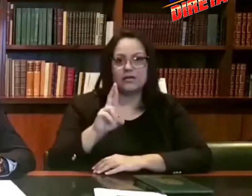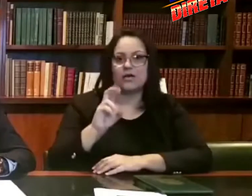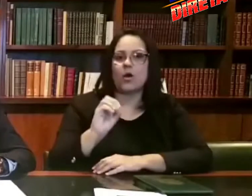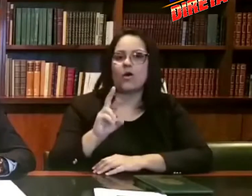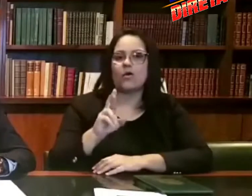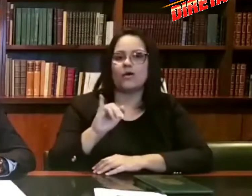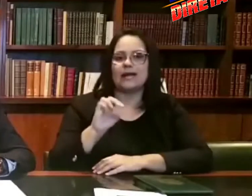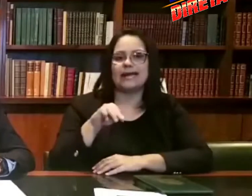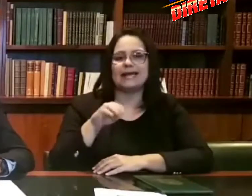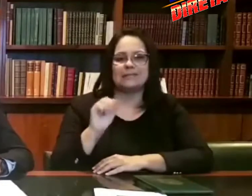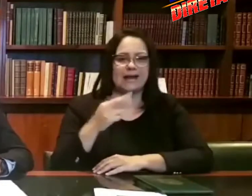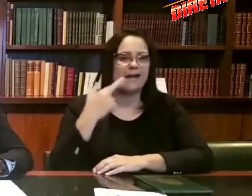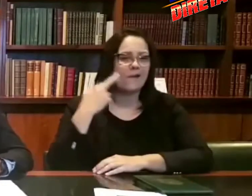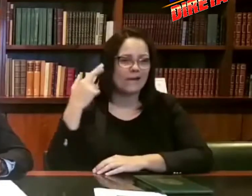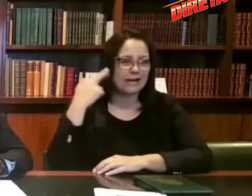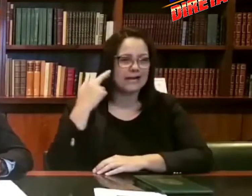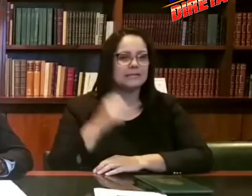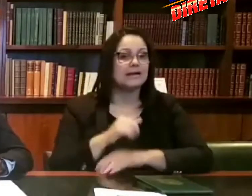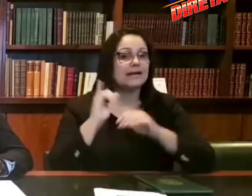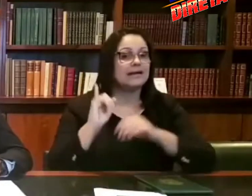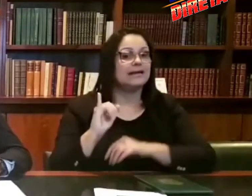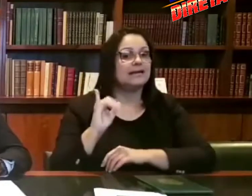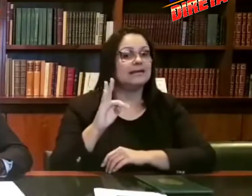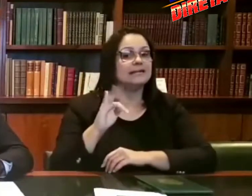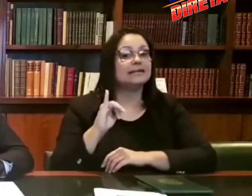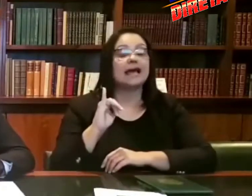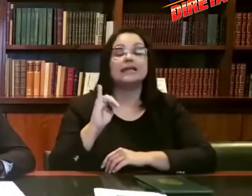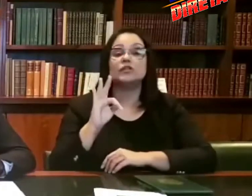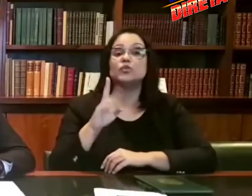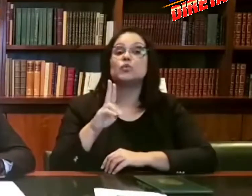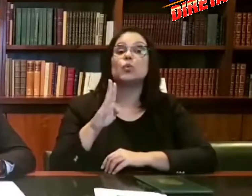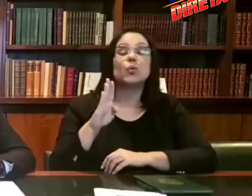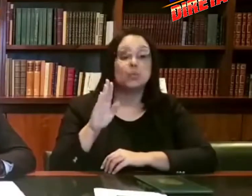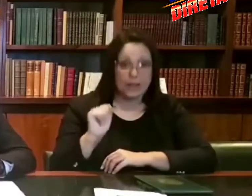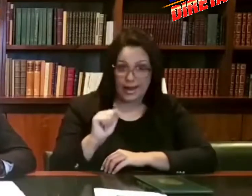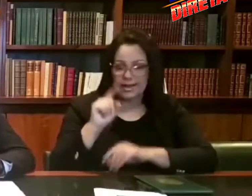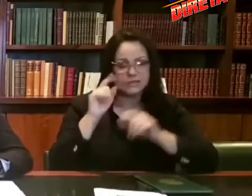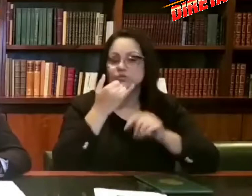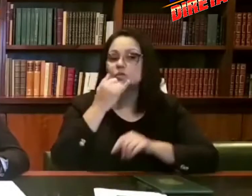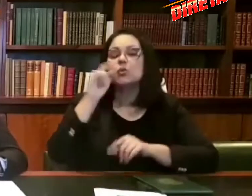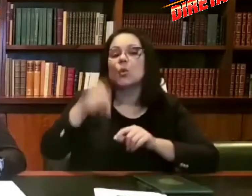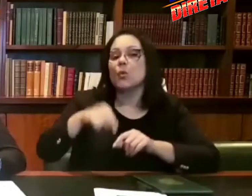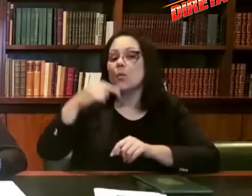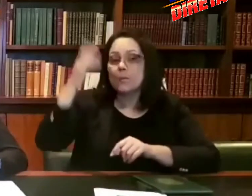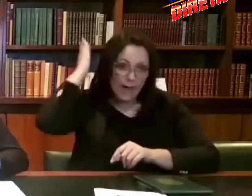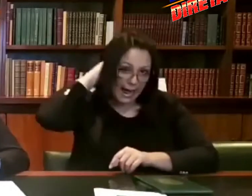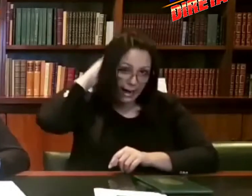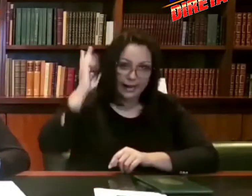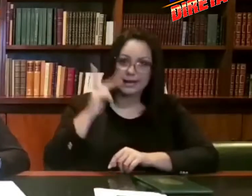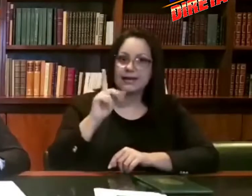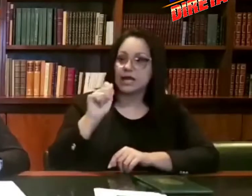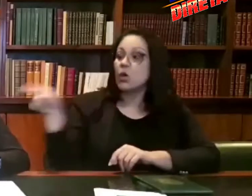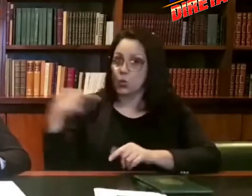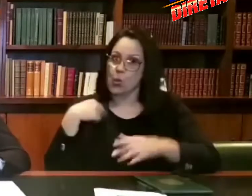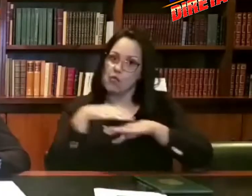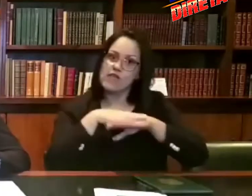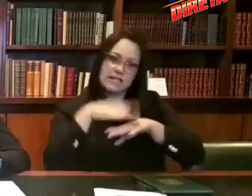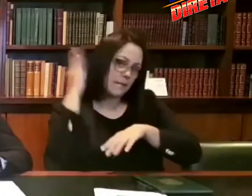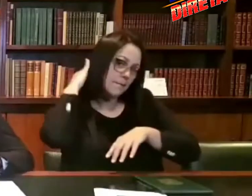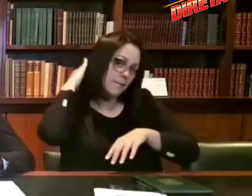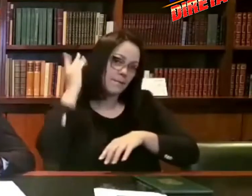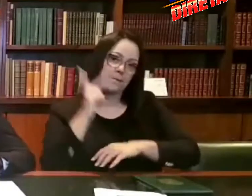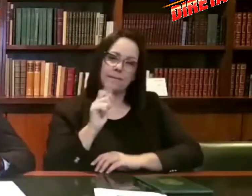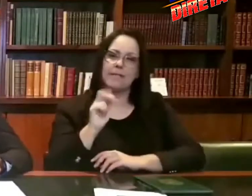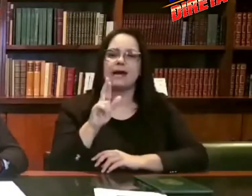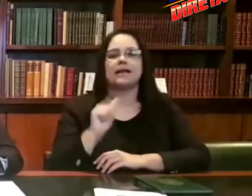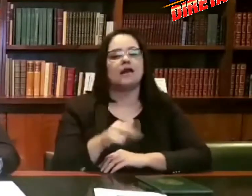como. Itaituba, Roraima. Itaituba, no Pará. Conversei, porque ele falou para mim que mais